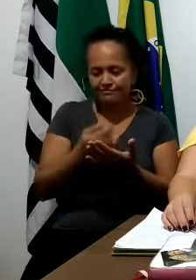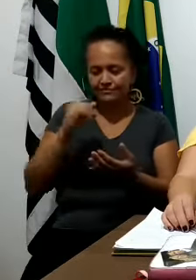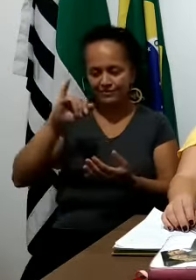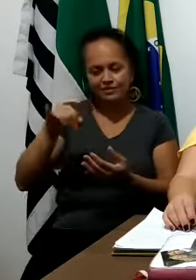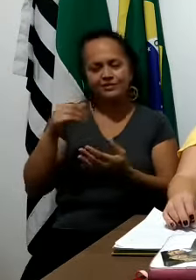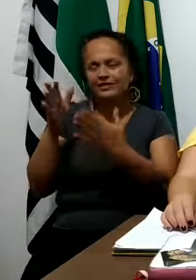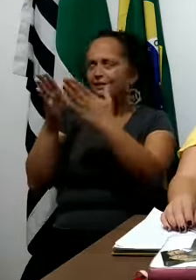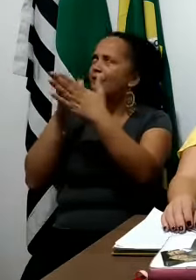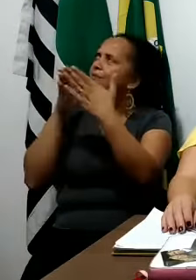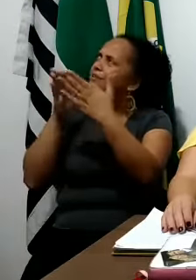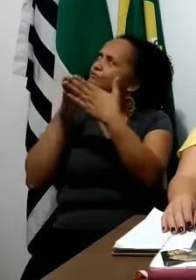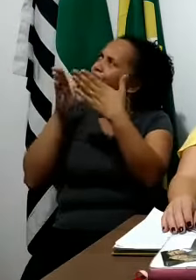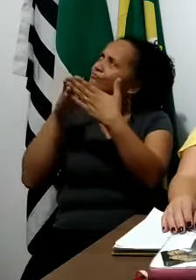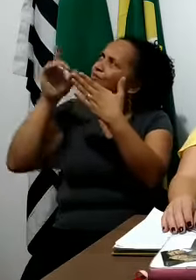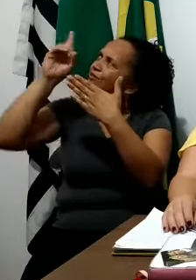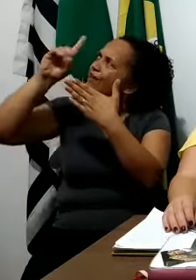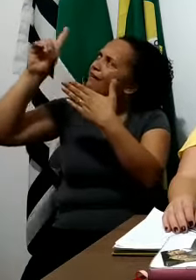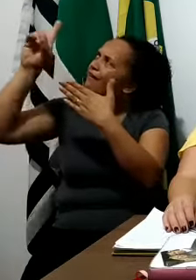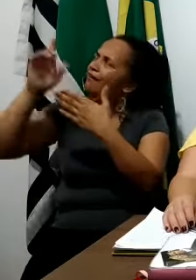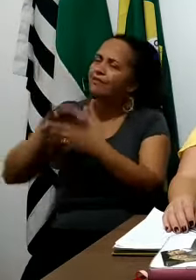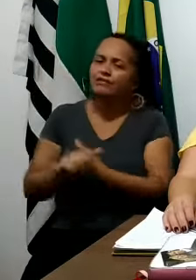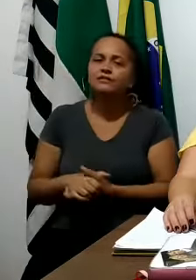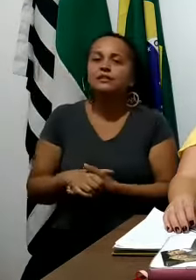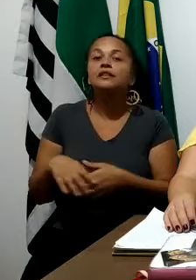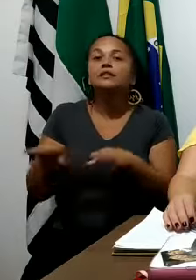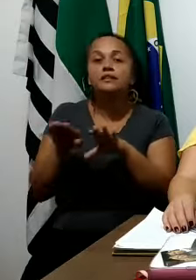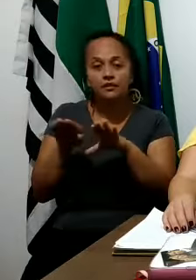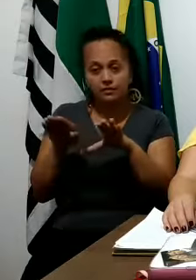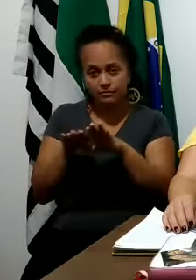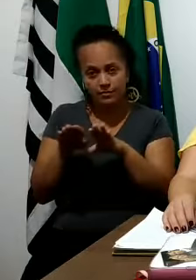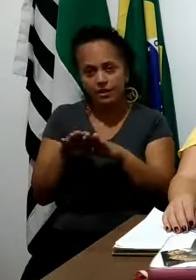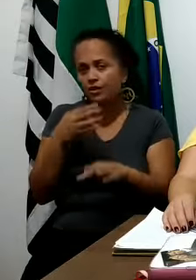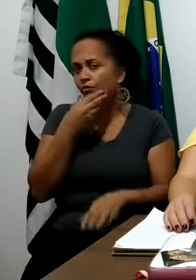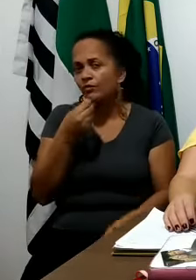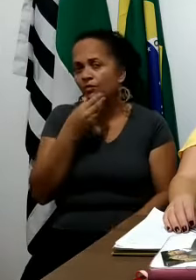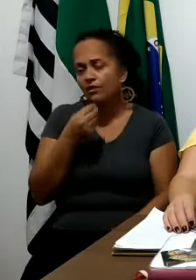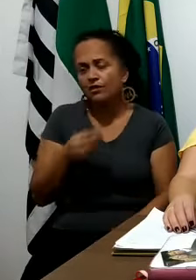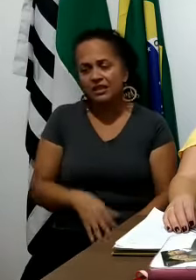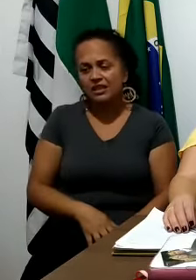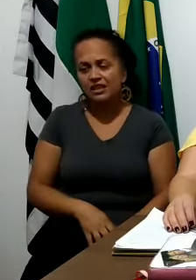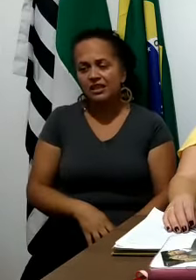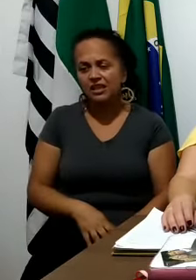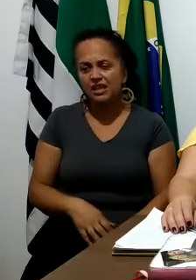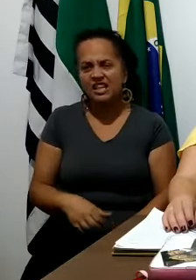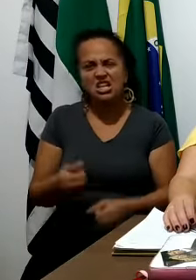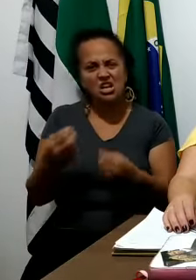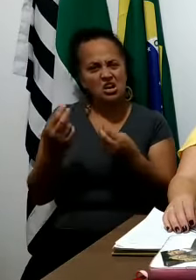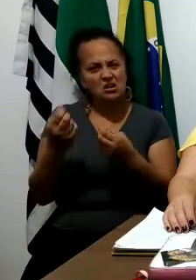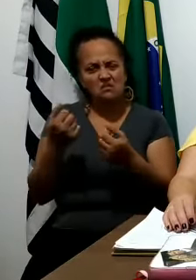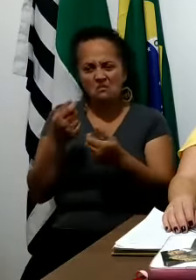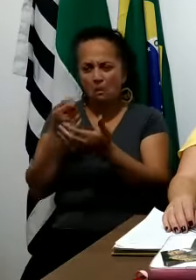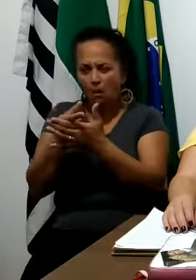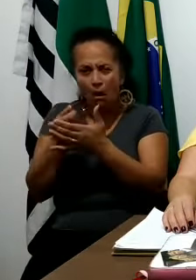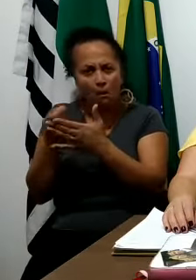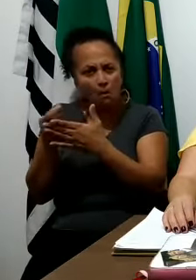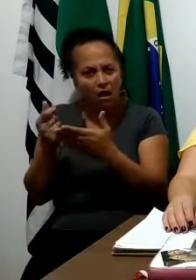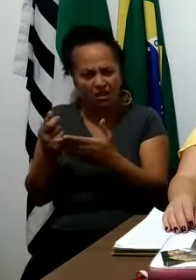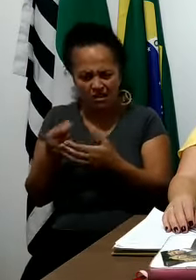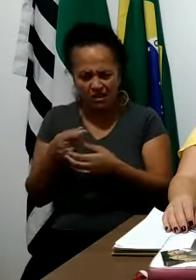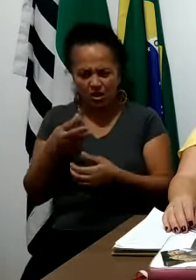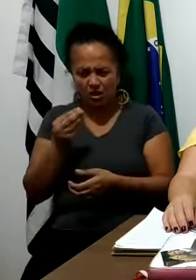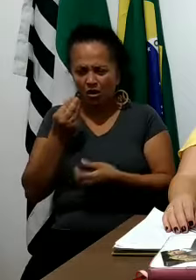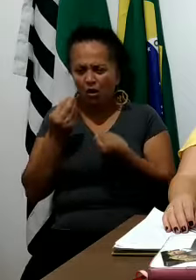as adversidades, depois foi vendido, presta atenção, irmão, vendido, como esse homem sofreu,